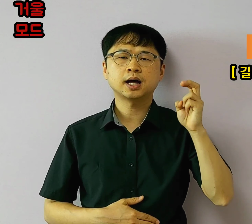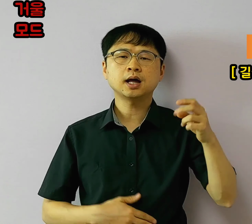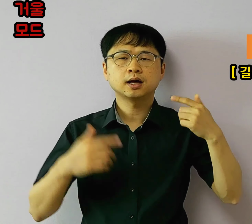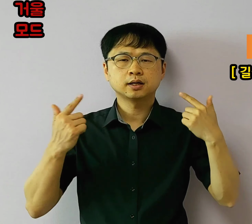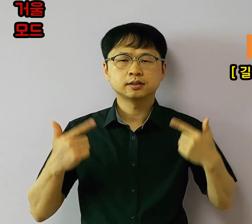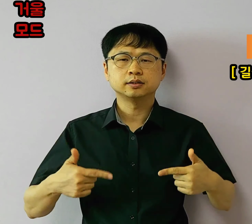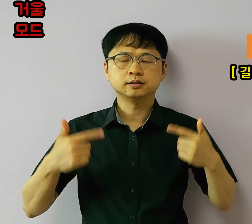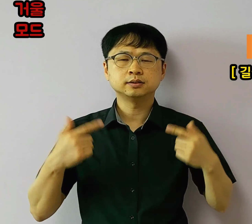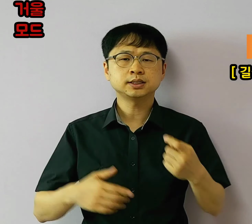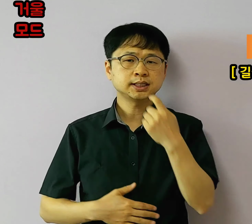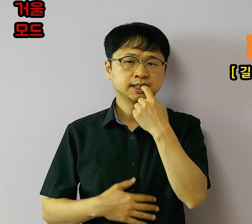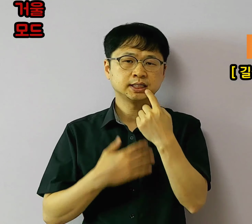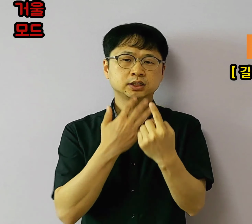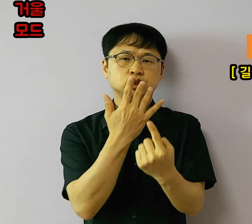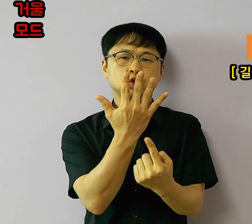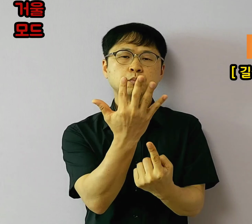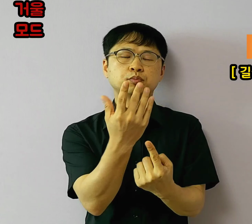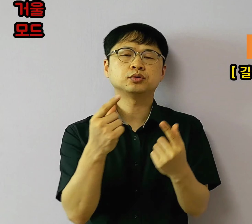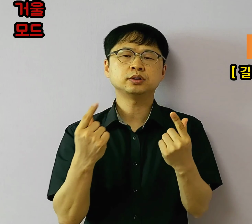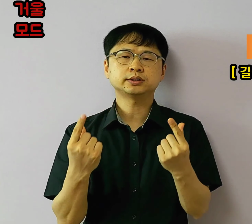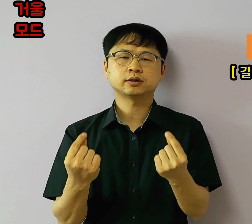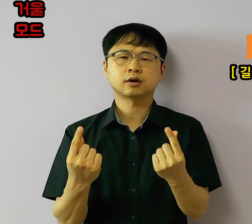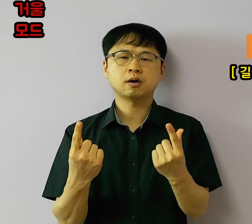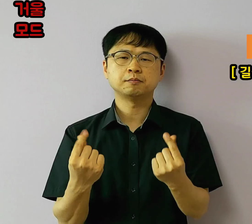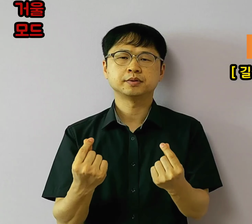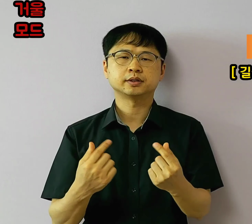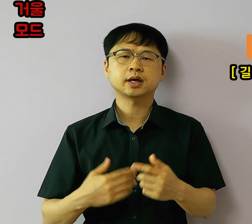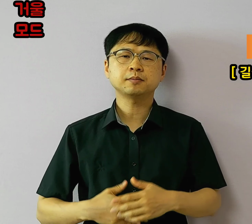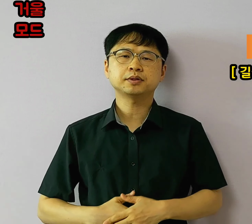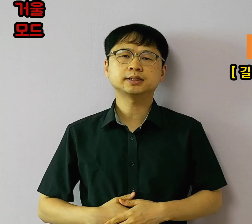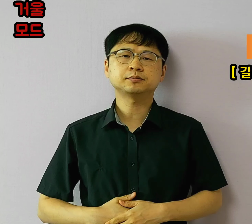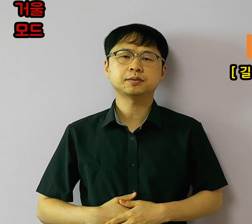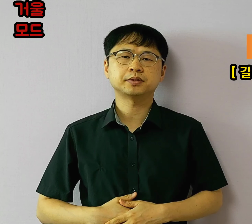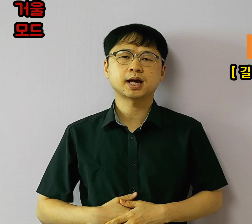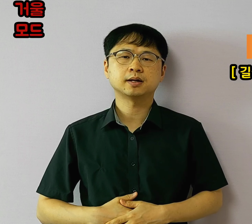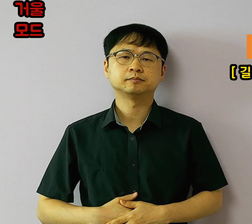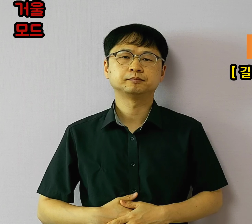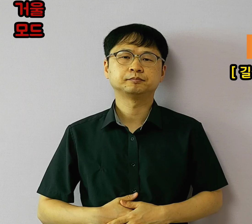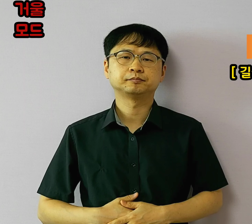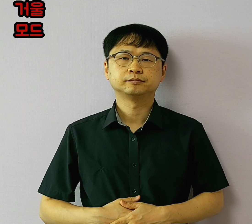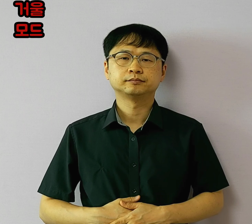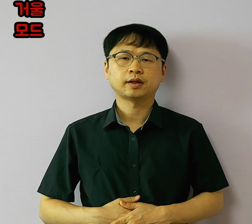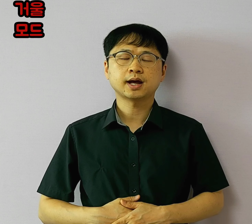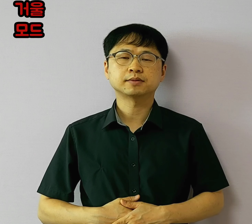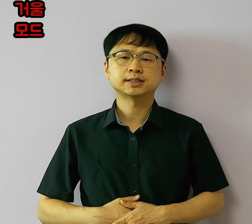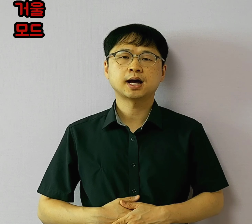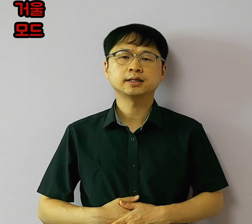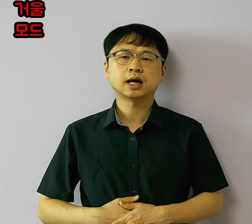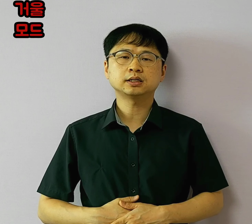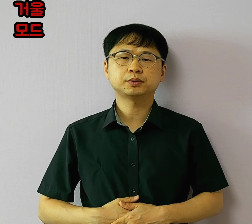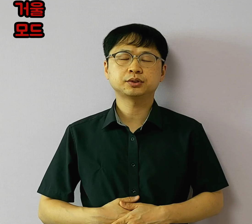잃을까, 늘 촛불처럼 이렇게 표현하시면 됩니다. 네, 다음 가사 나를